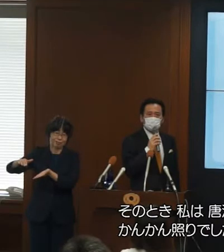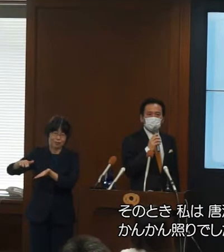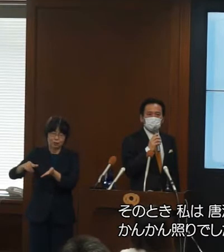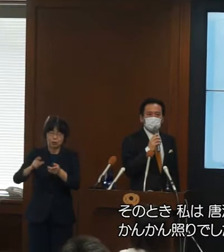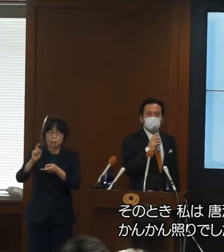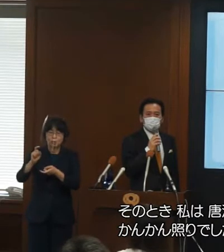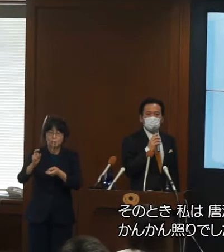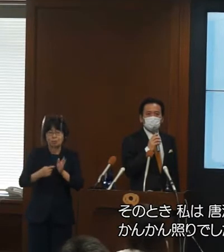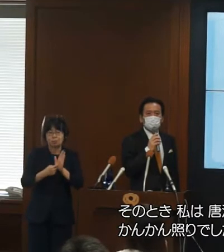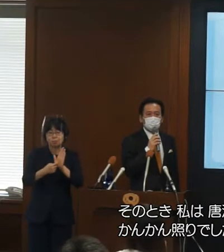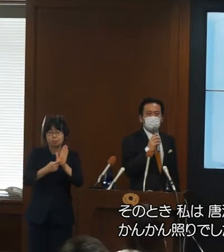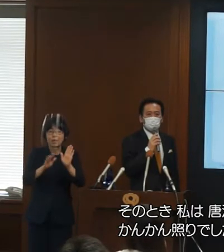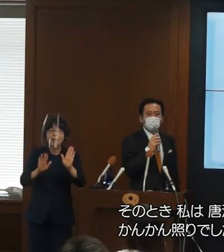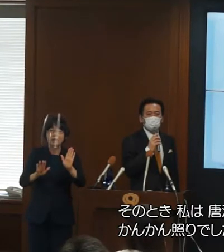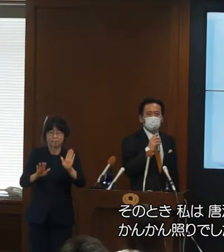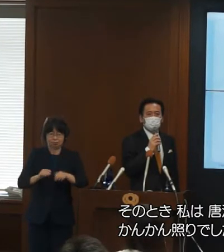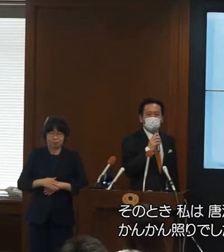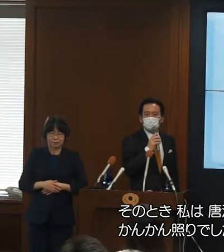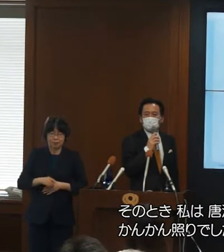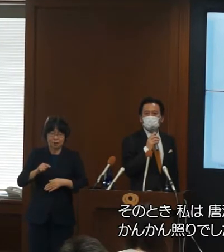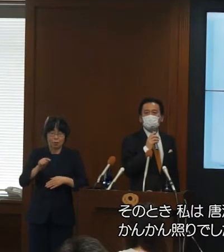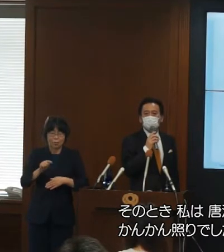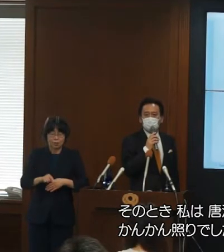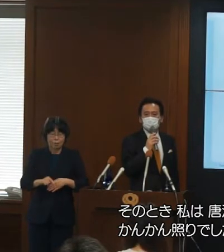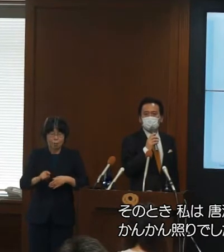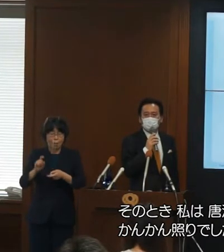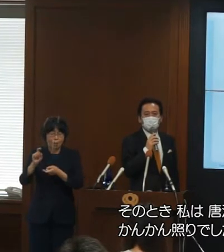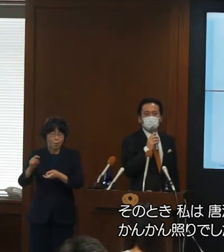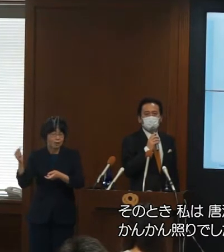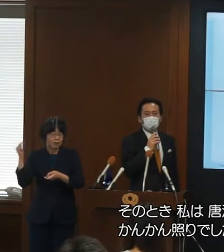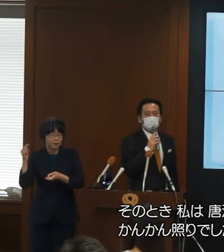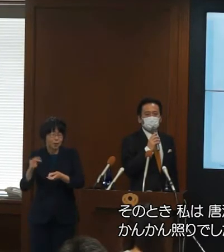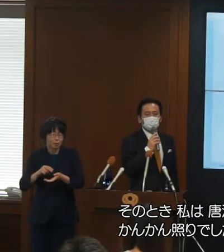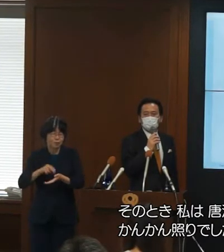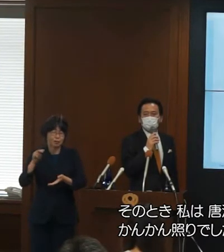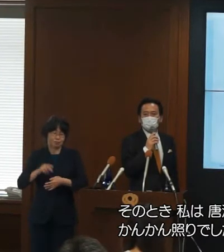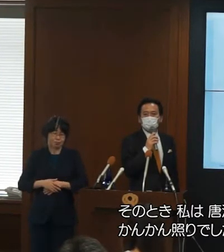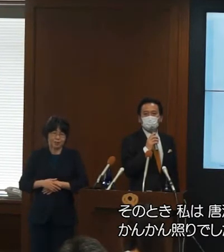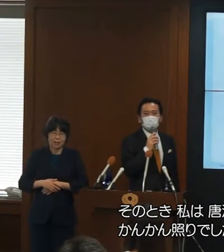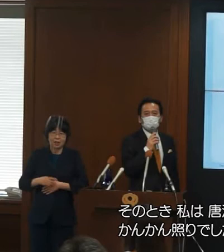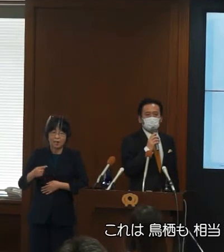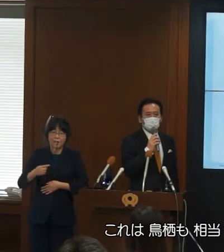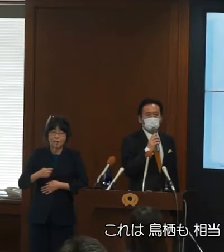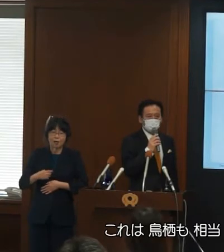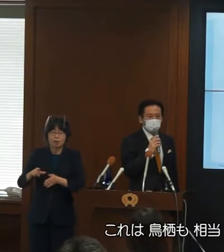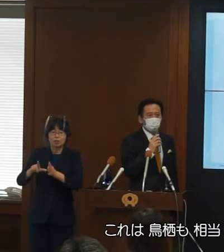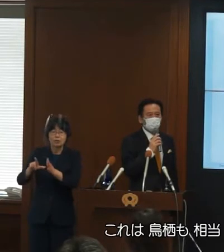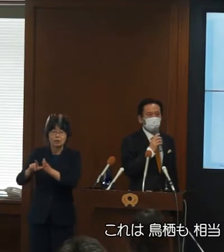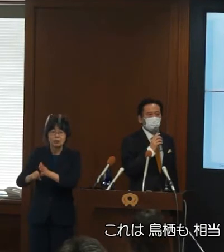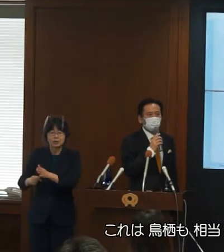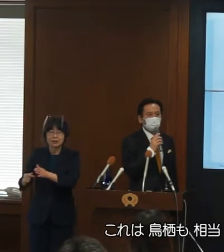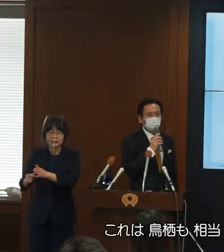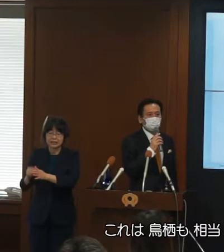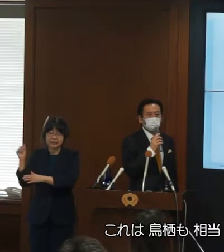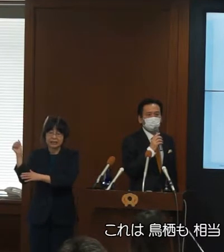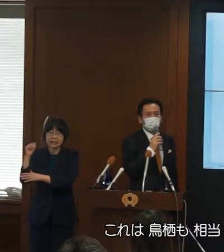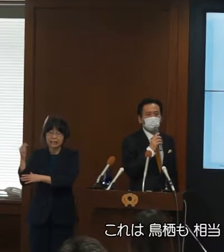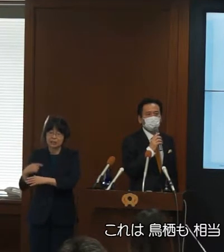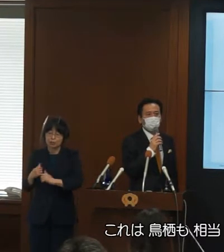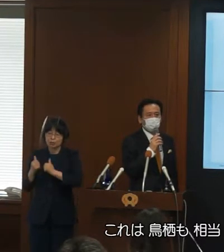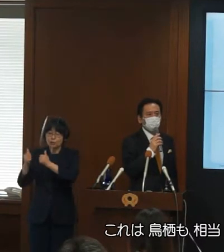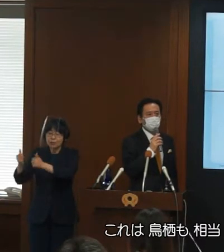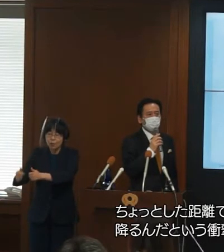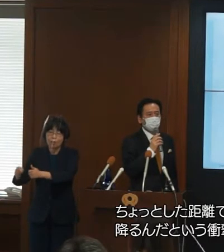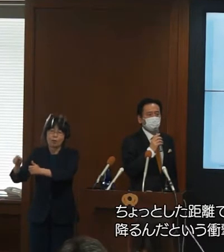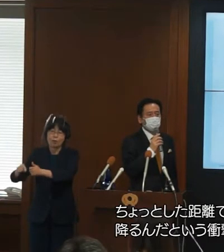私は唐津にいまして、もうカンカン照りでしたから、その向こう側で、これトスも相当降ったわ